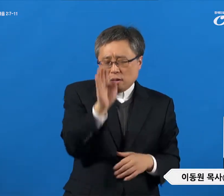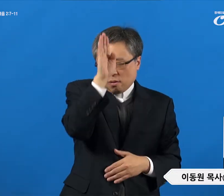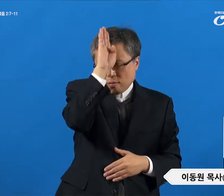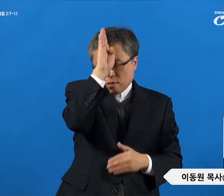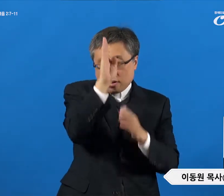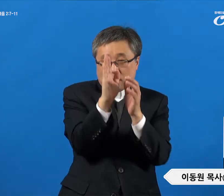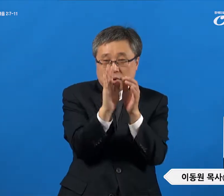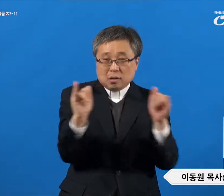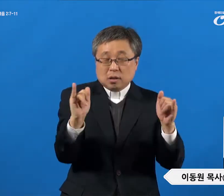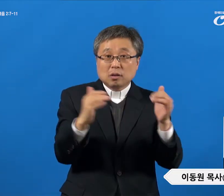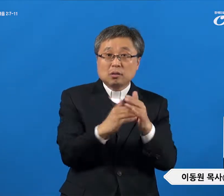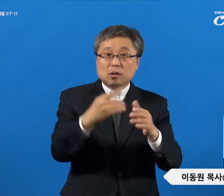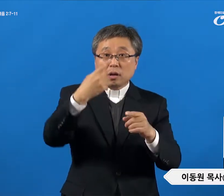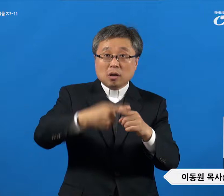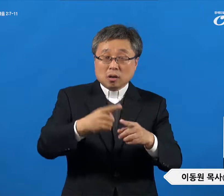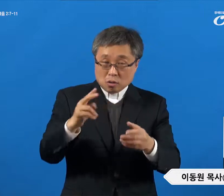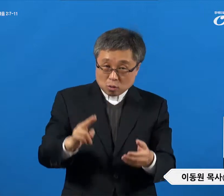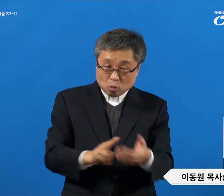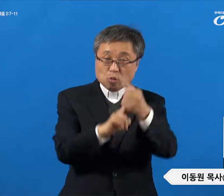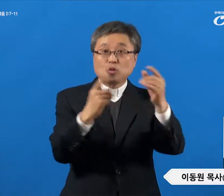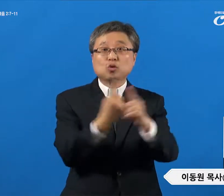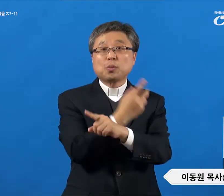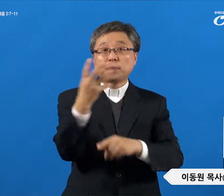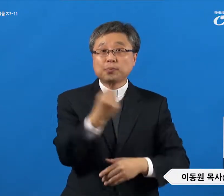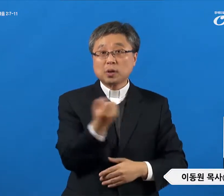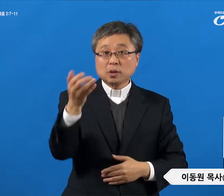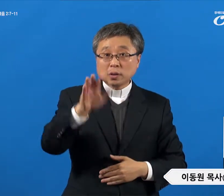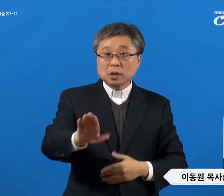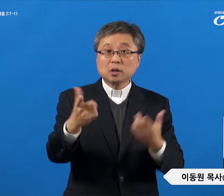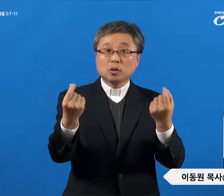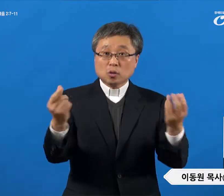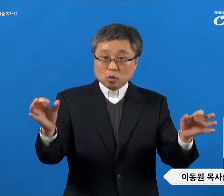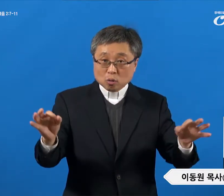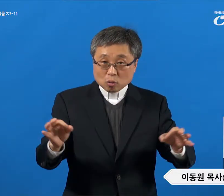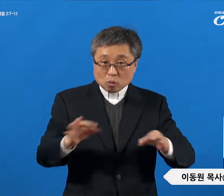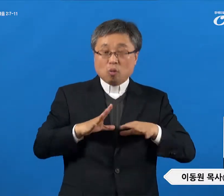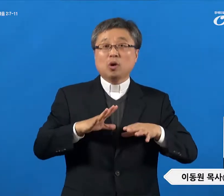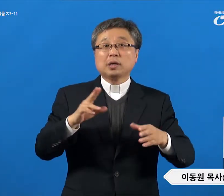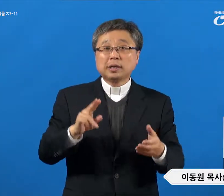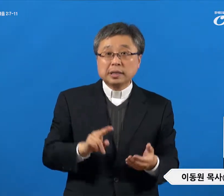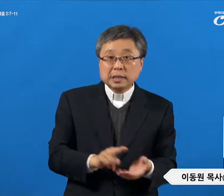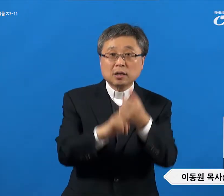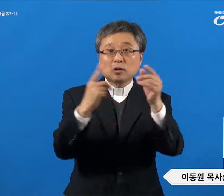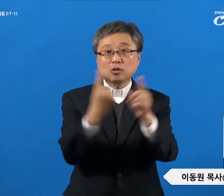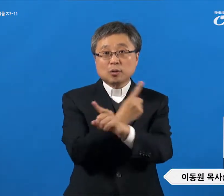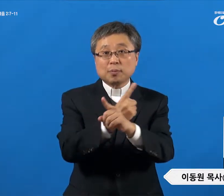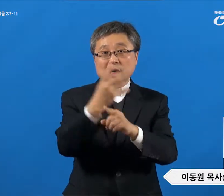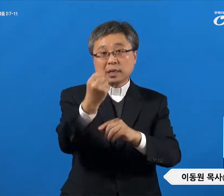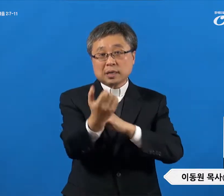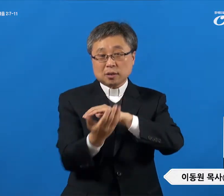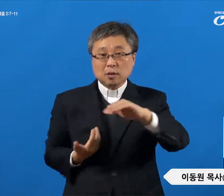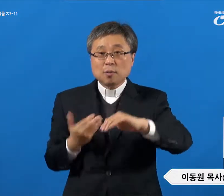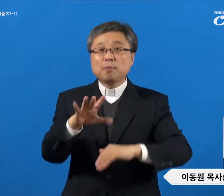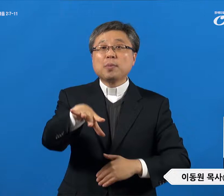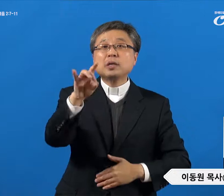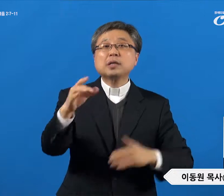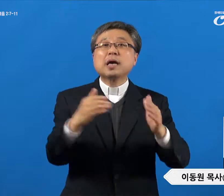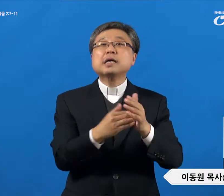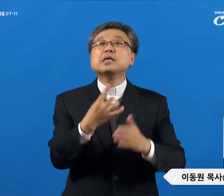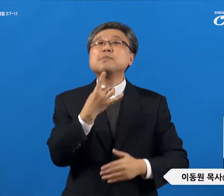고침을 받잖아요. 기적적으로. 근데 그가 이런 놀라운 기적적인 치유를 받기에 앞서서 그가 먼저 했어야만 했었던 일